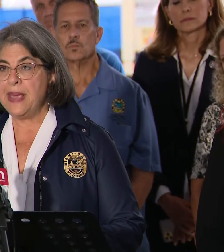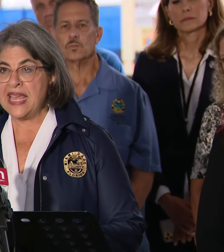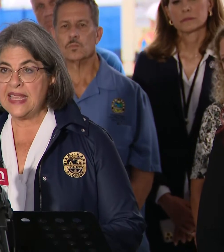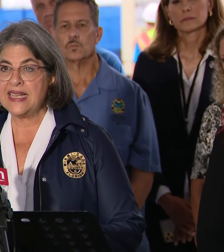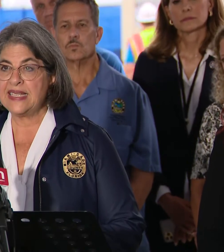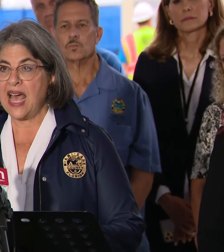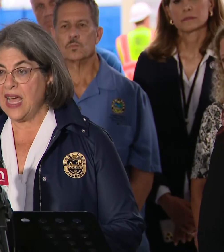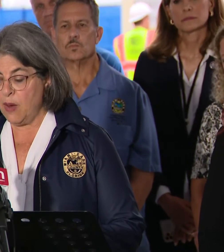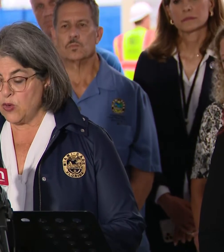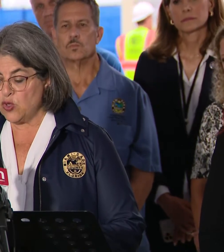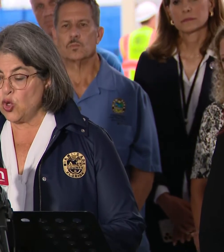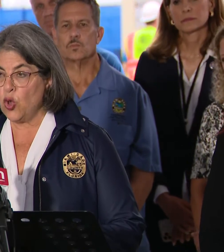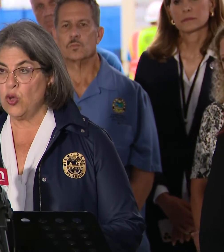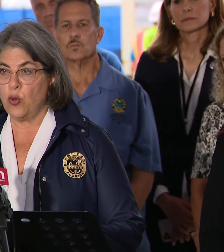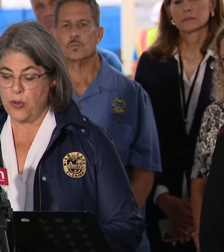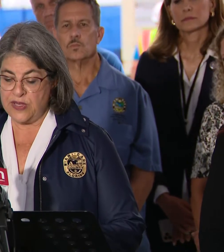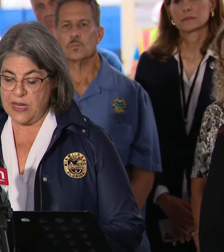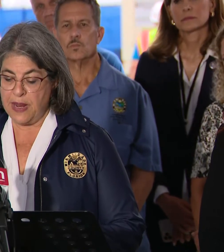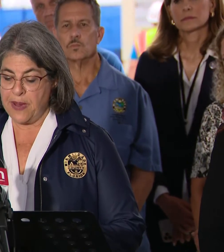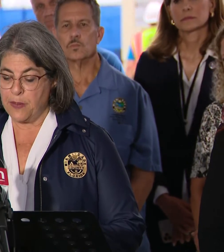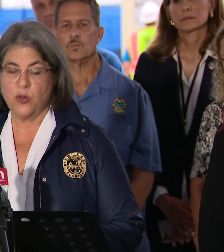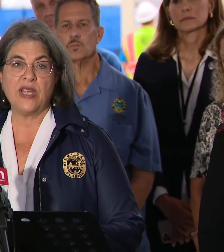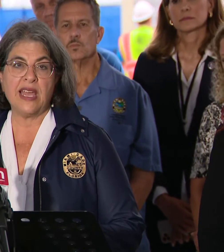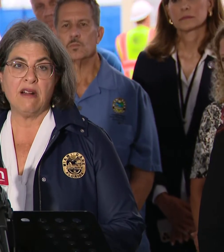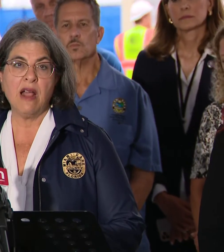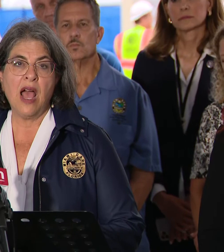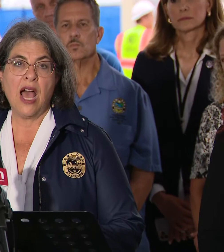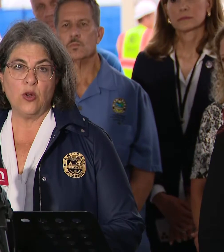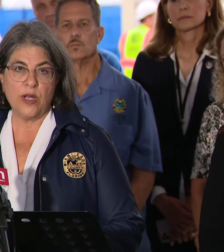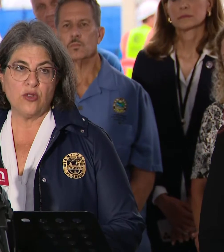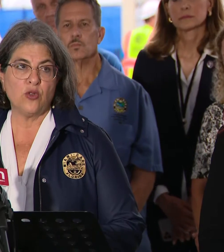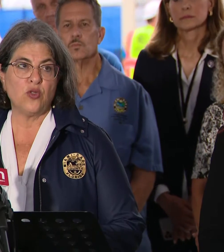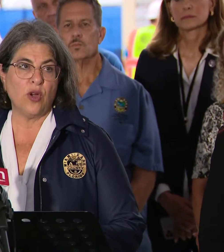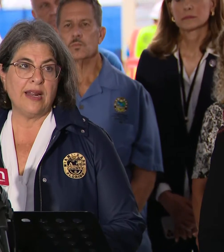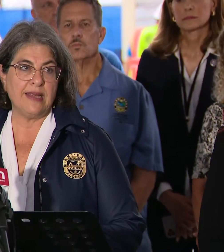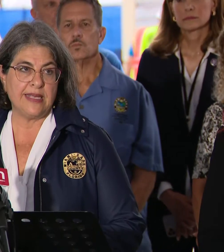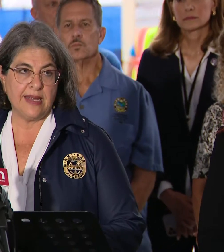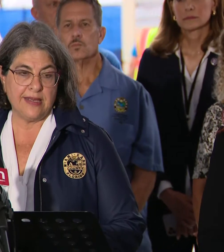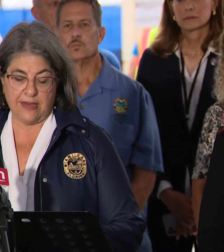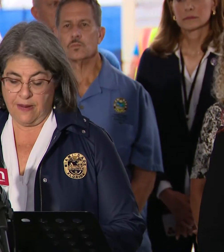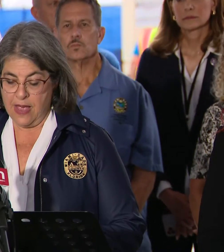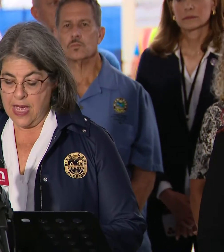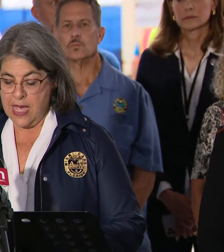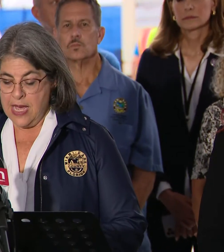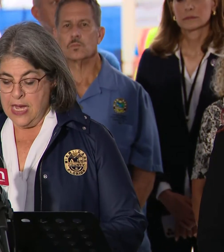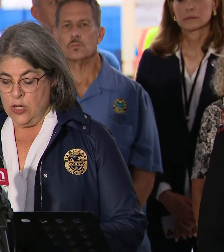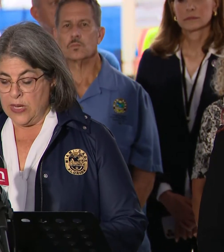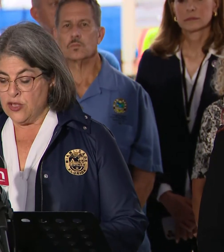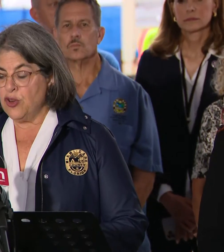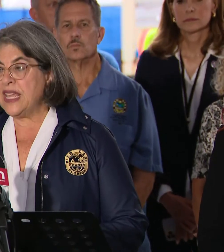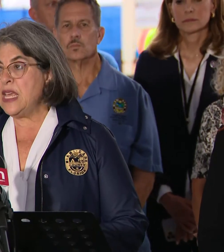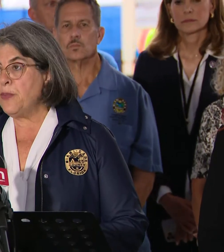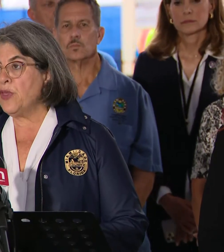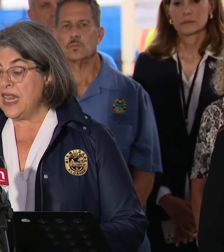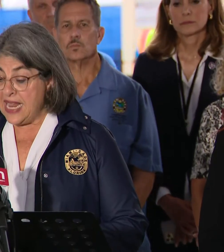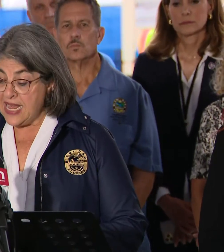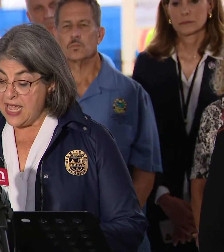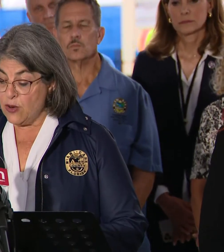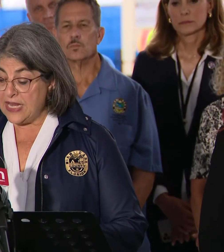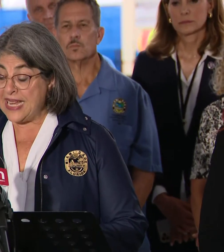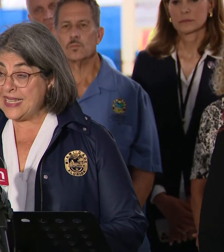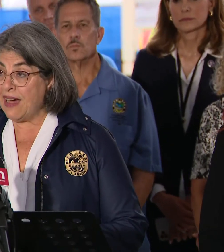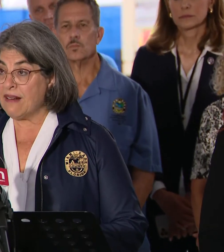posible, mientras hagamos todo lo posible para proteger a nuestros socorristas. Nuestro equipo